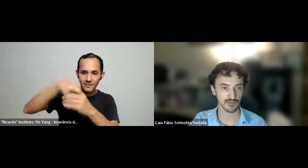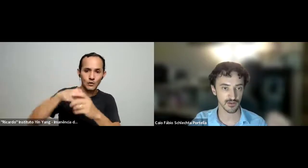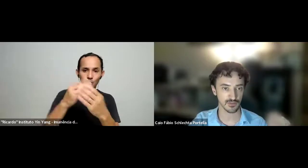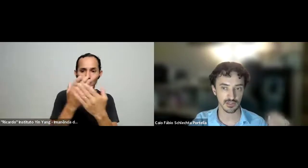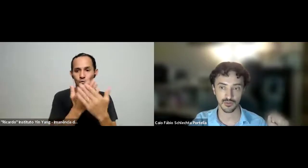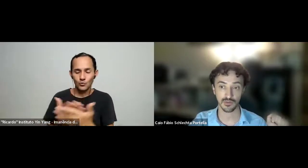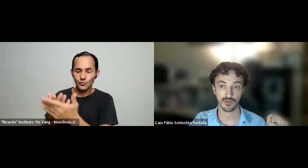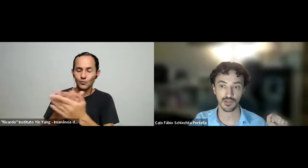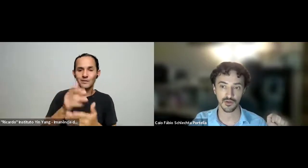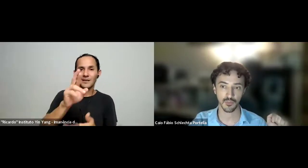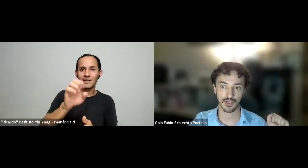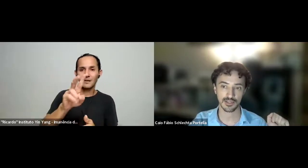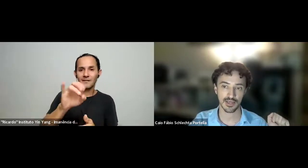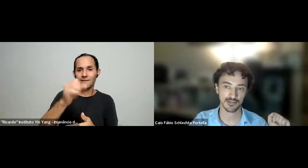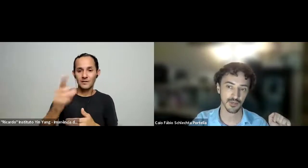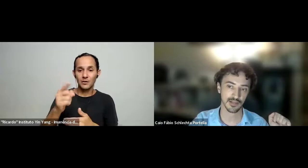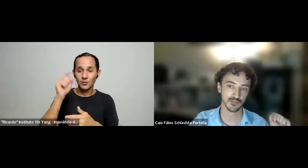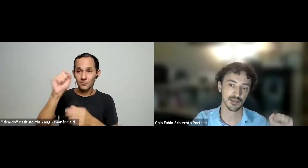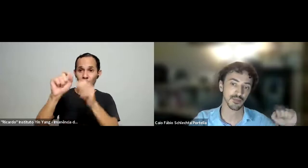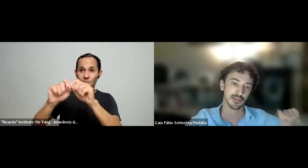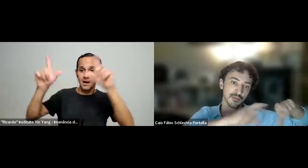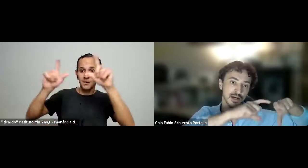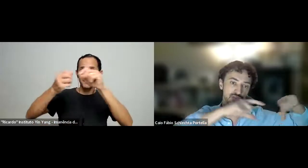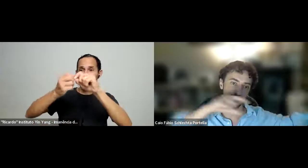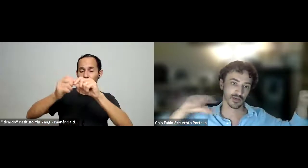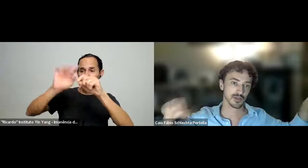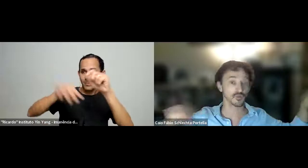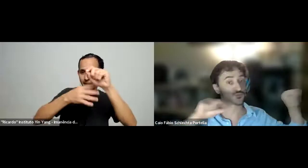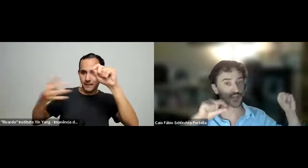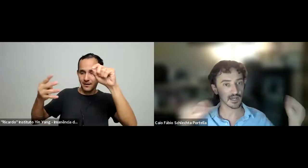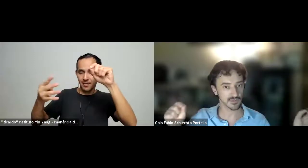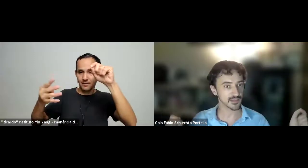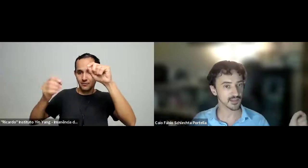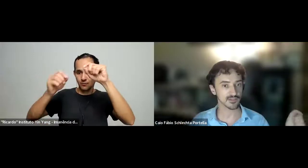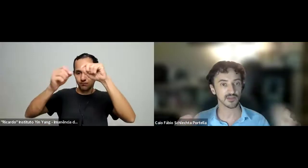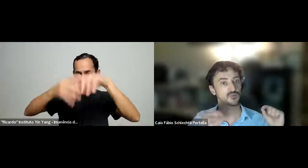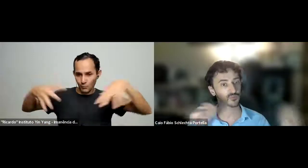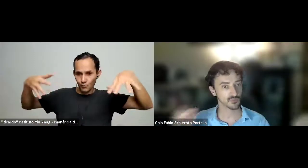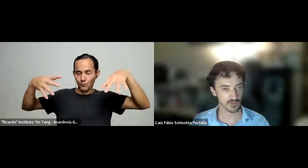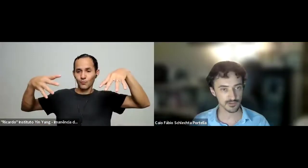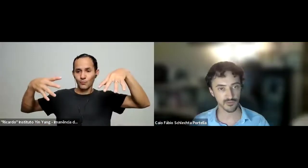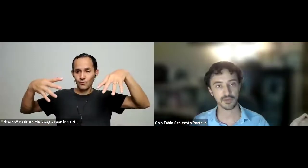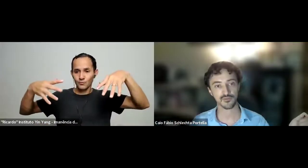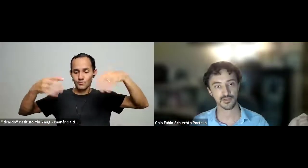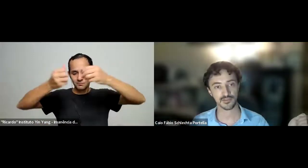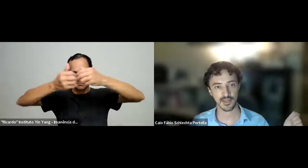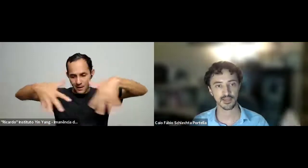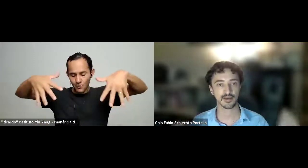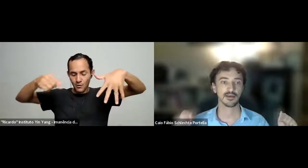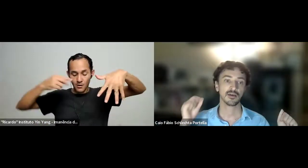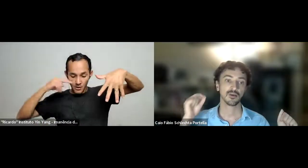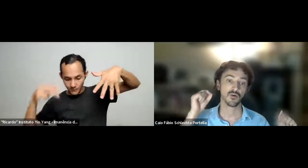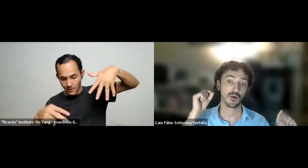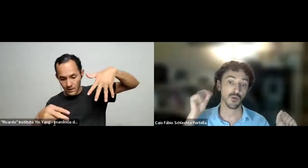de revisão. Quando eu clico numa bolinha dessa, aparece uma tabela embaixo com os dados dessa revisão, com as informações